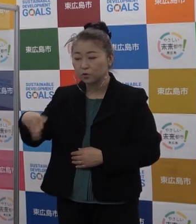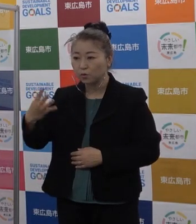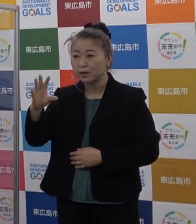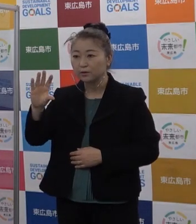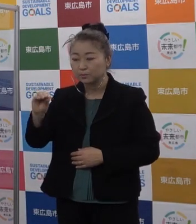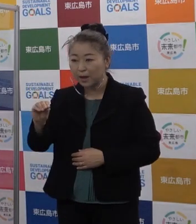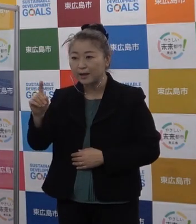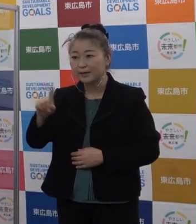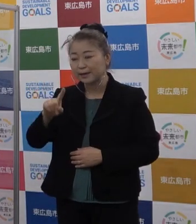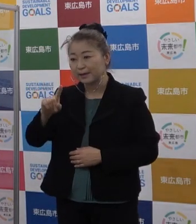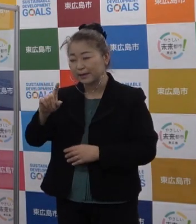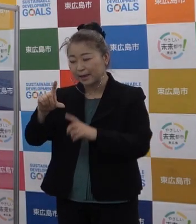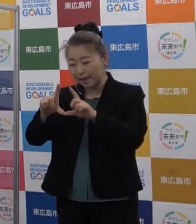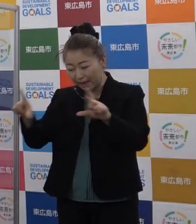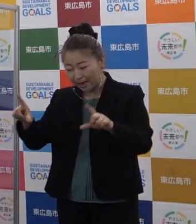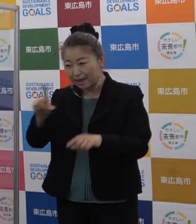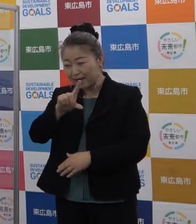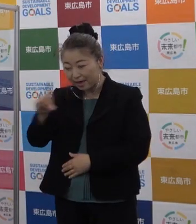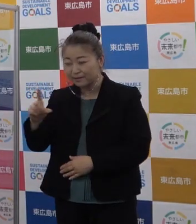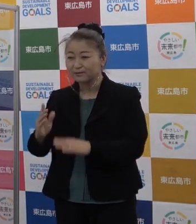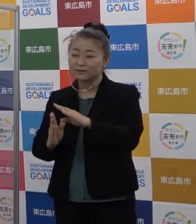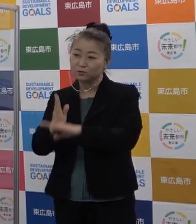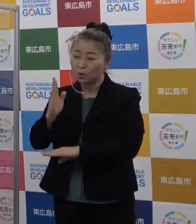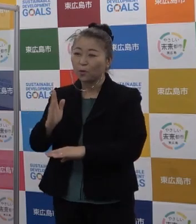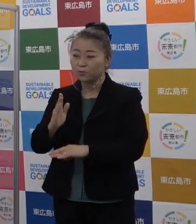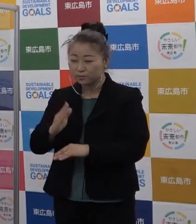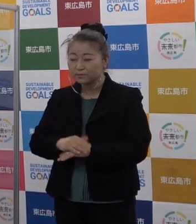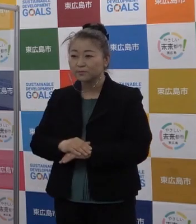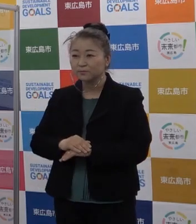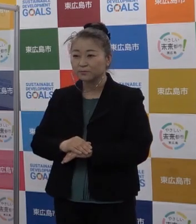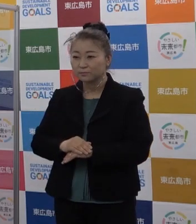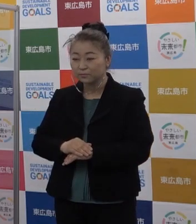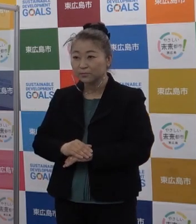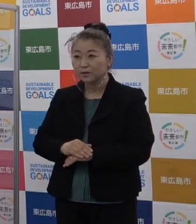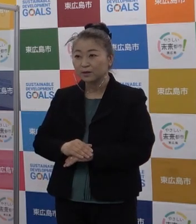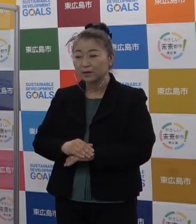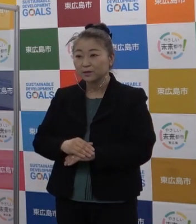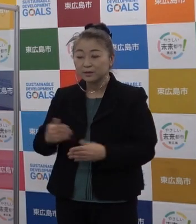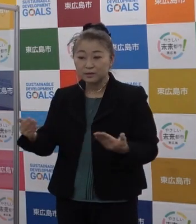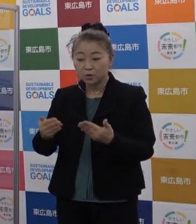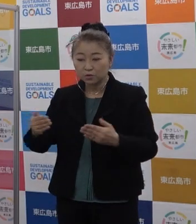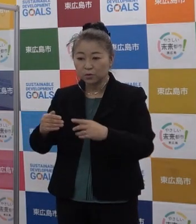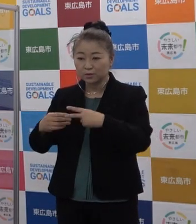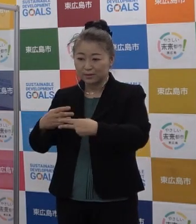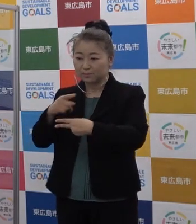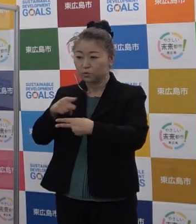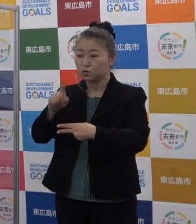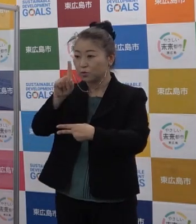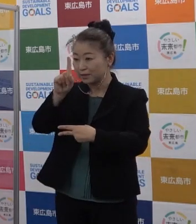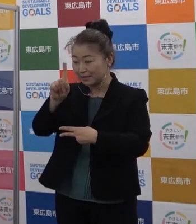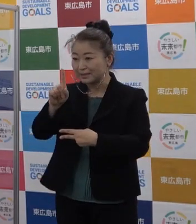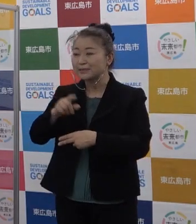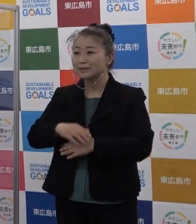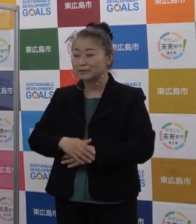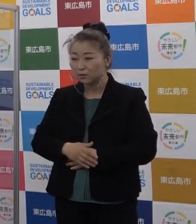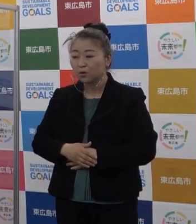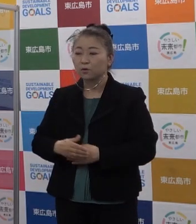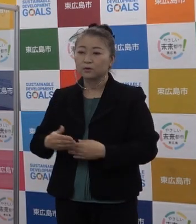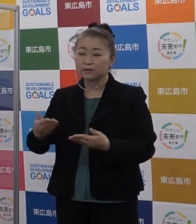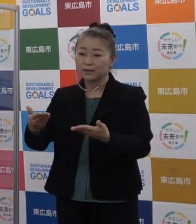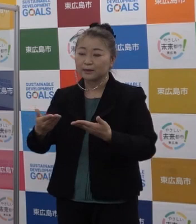円を2分の1の交付をいただくということで7700万の国費が入っている